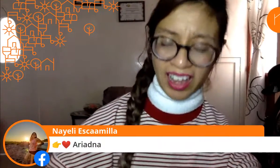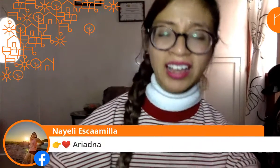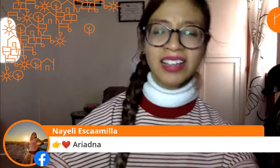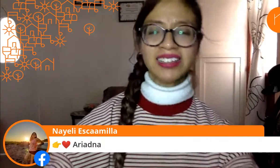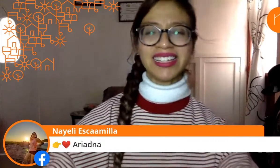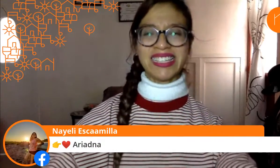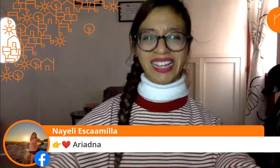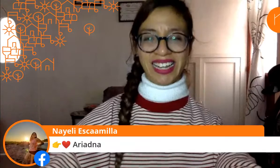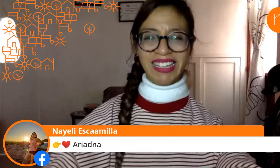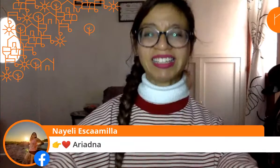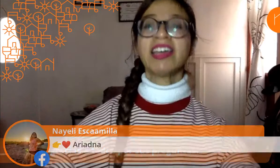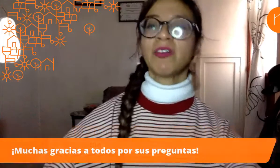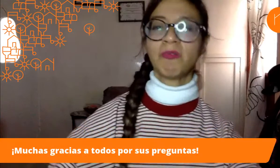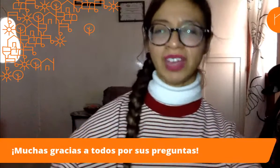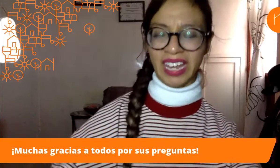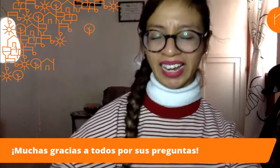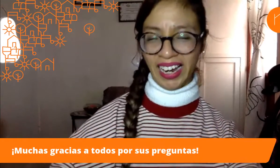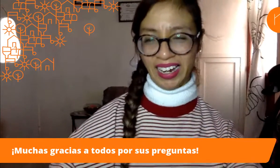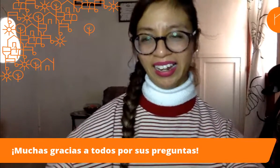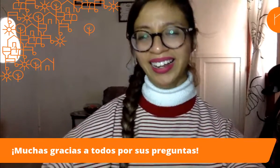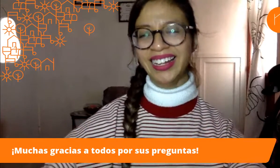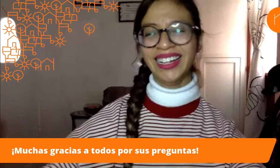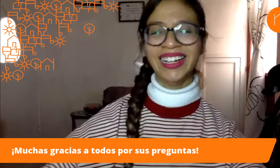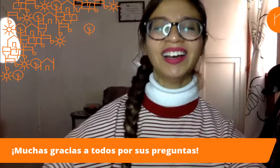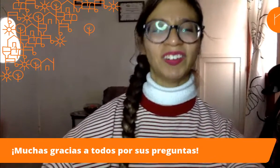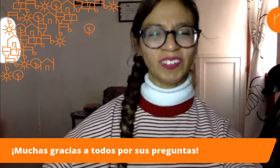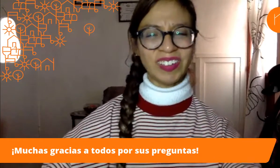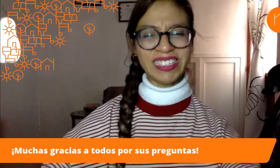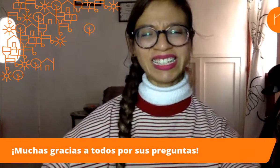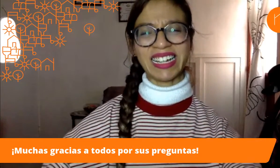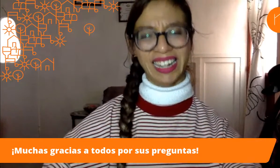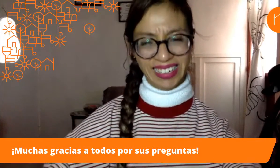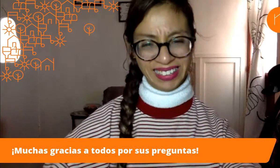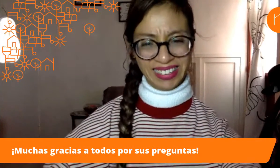la lengua de señas mexicana. Muchas gracias.